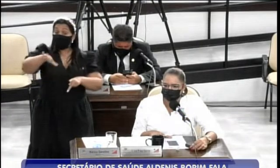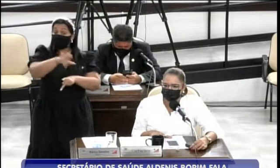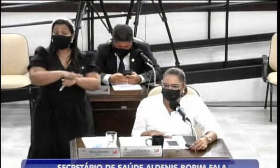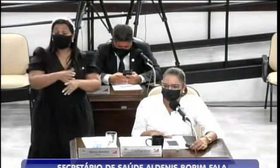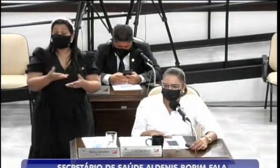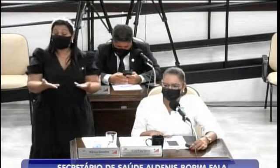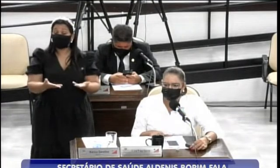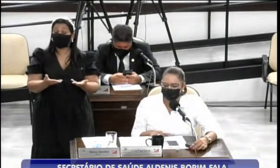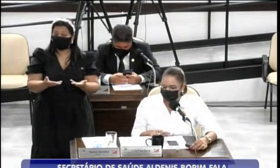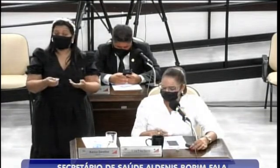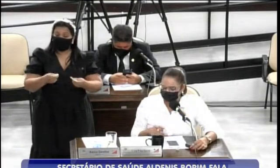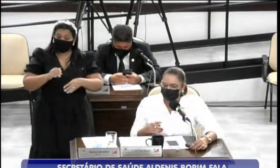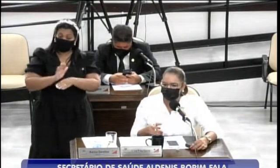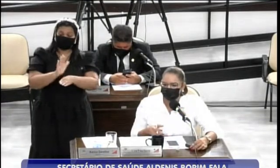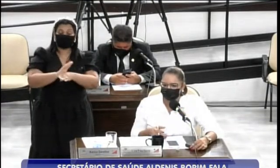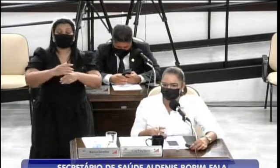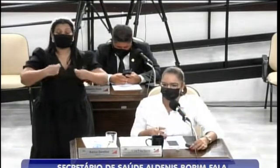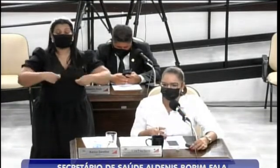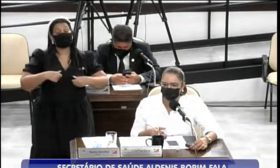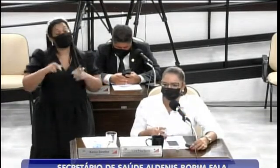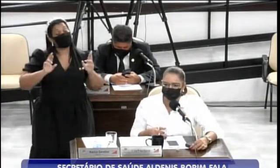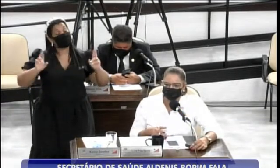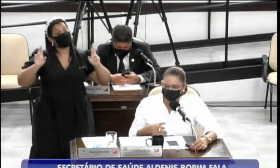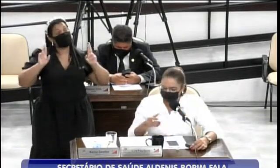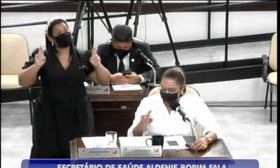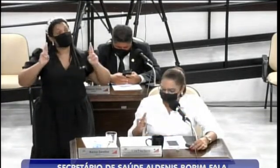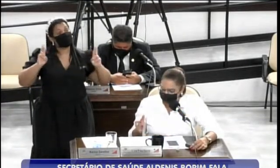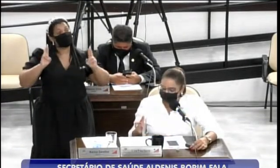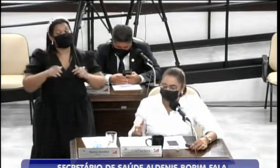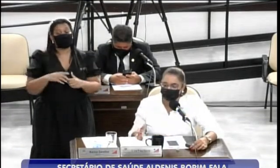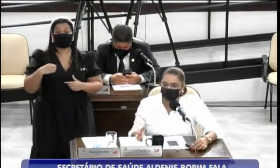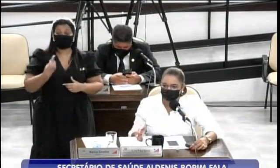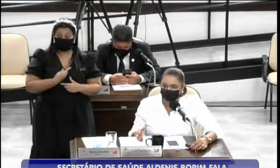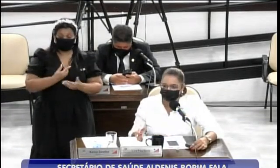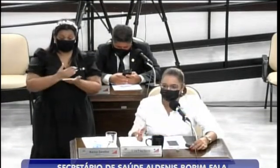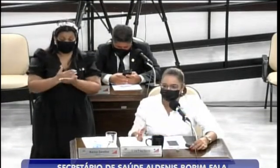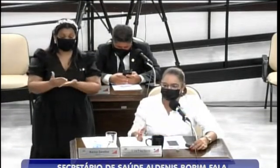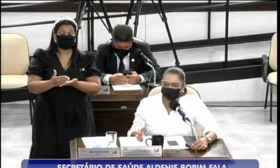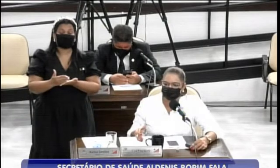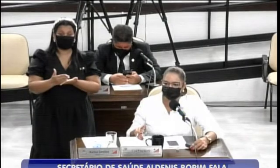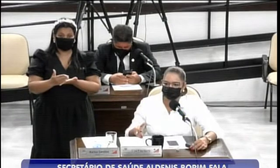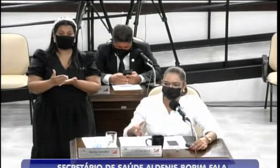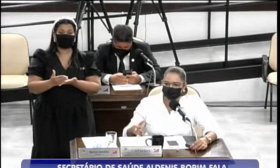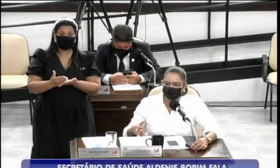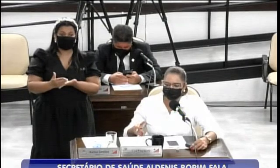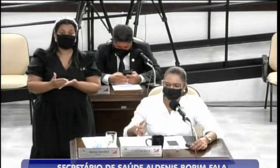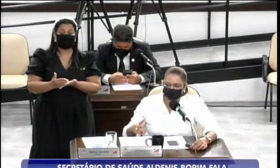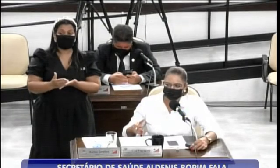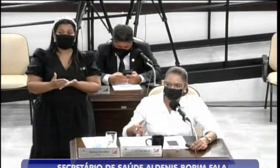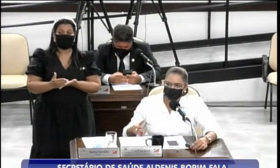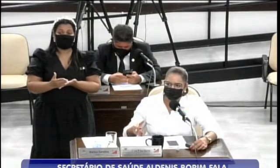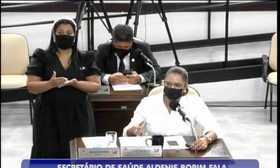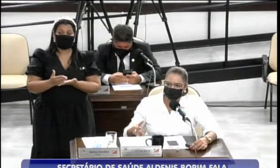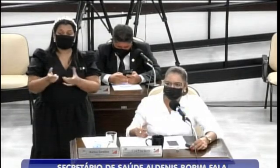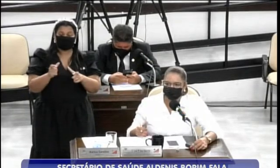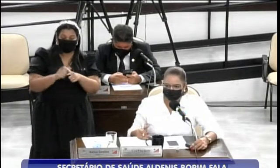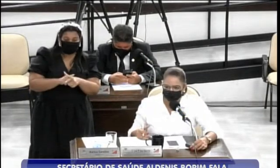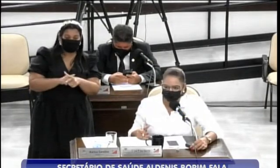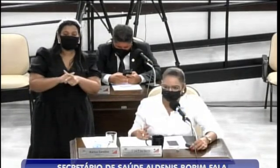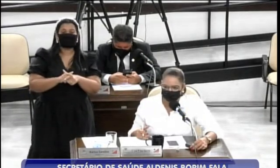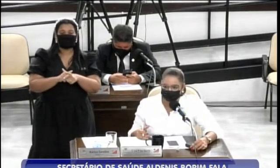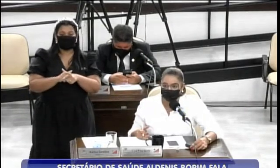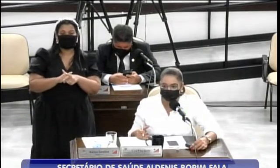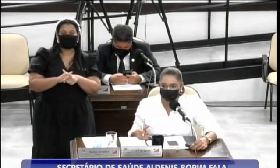nesse sentido. Então, eu espero que quando nós estivermos em funcionamento, a gente venha ter menos